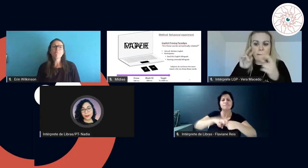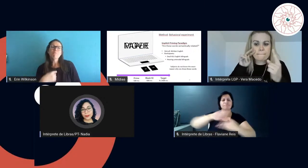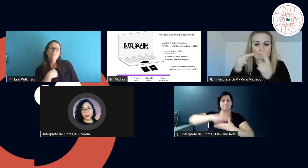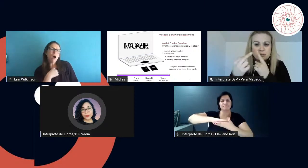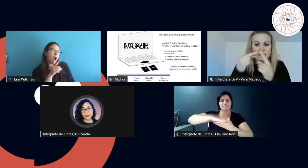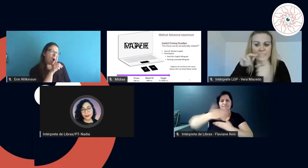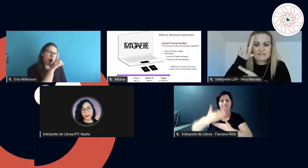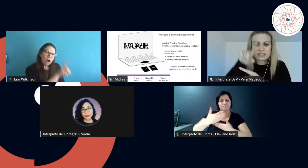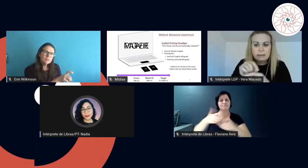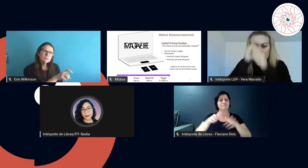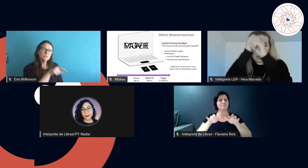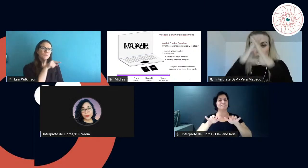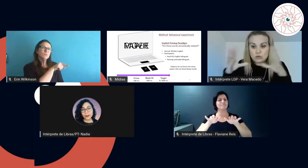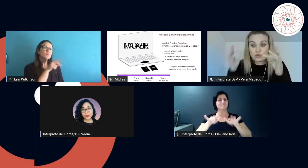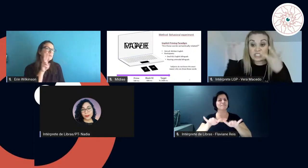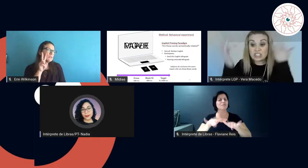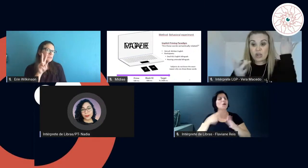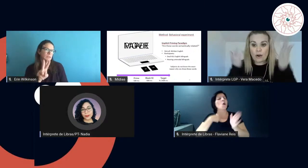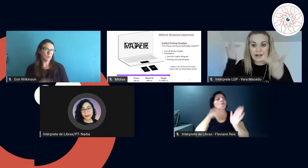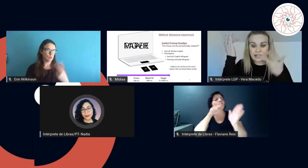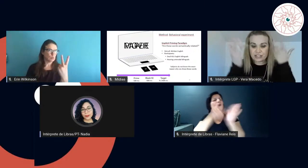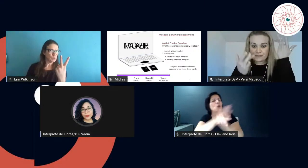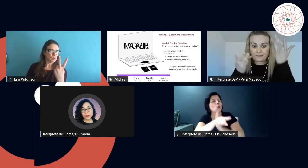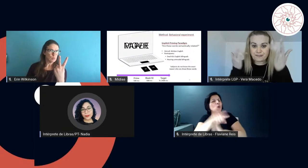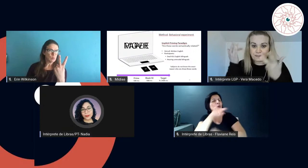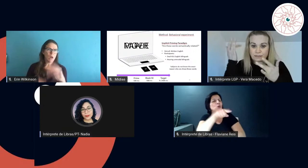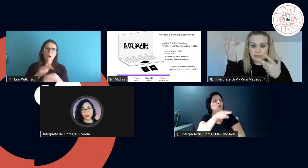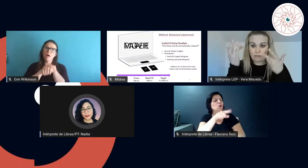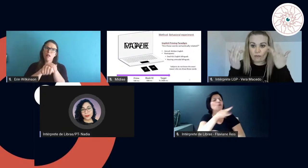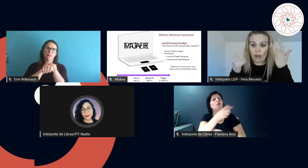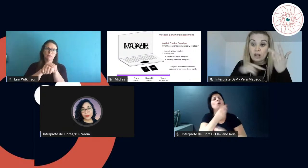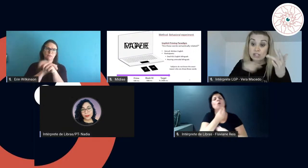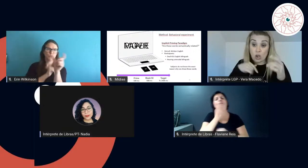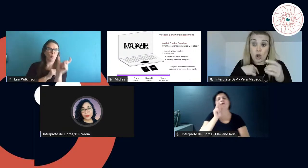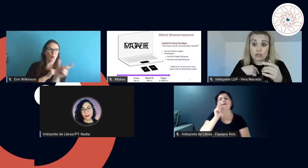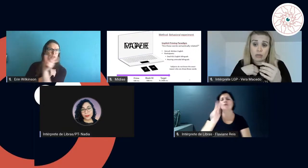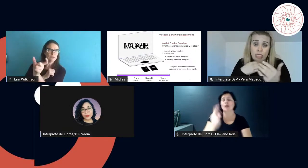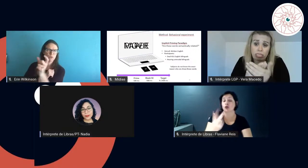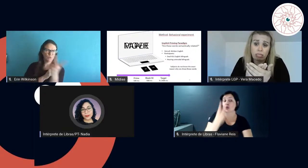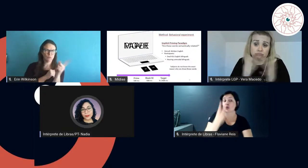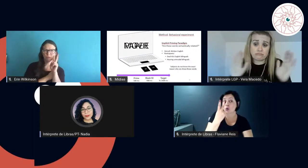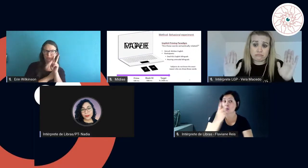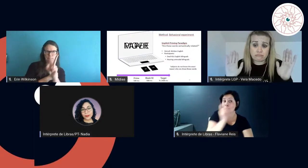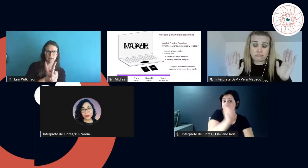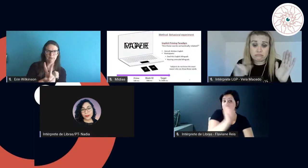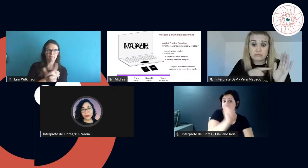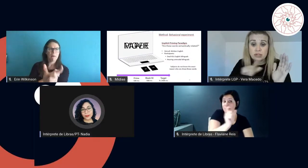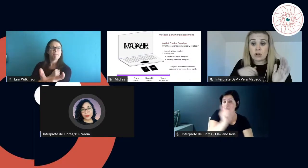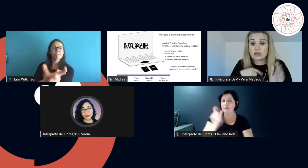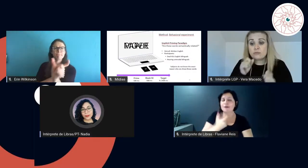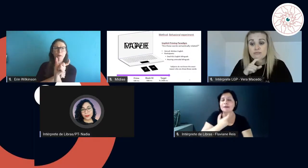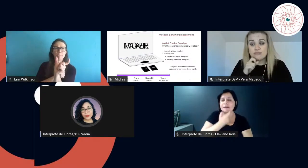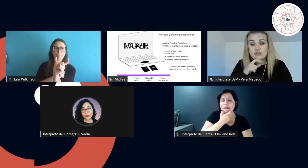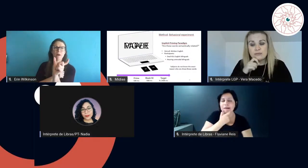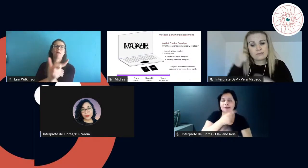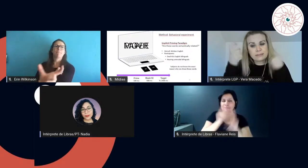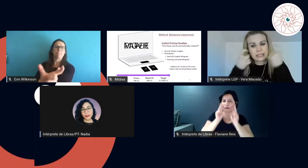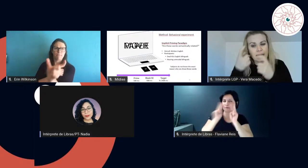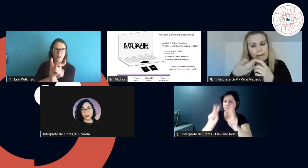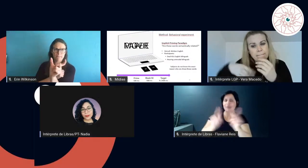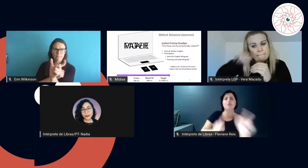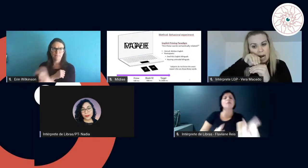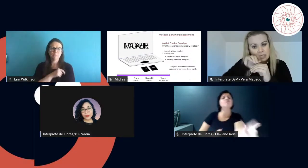apanhados teóricos que eh nós tivemos, né, nos podemos nos